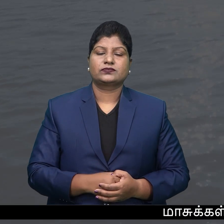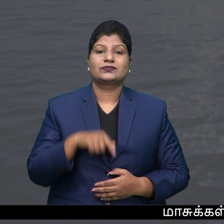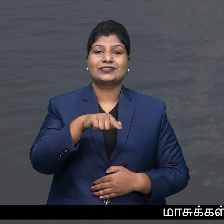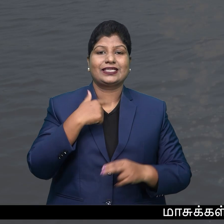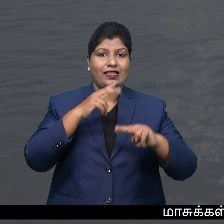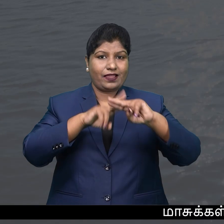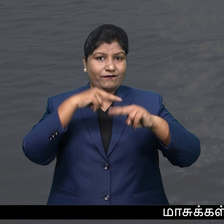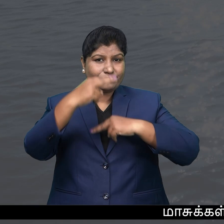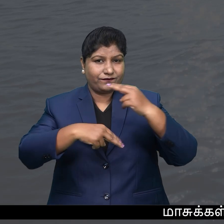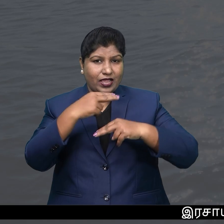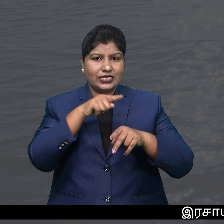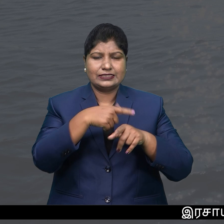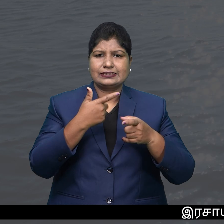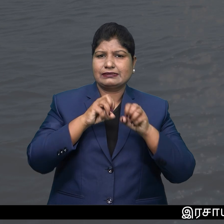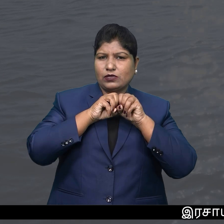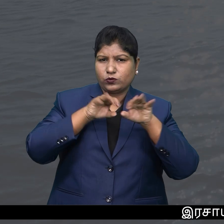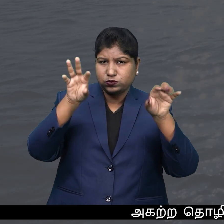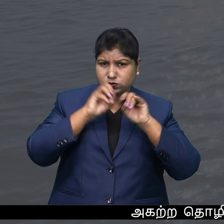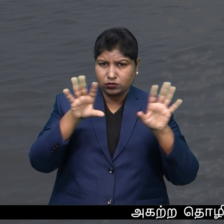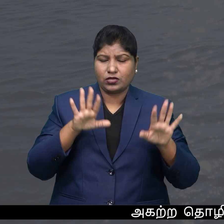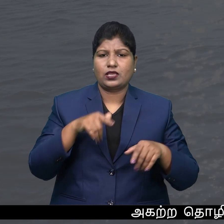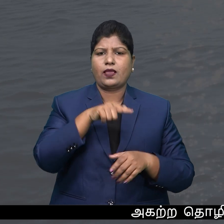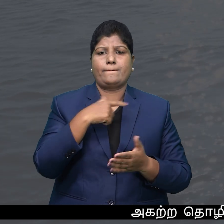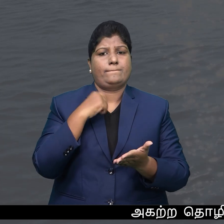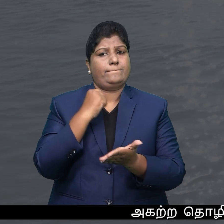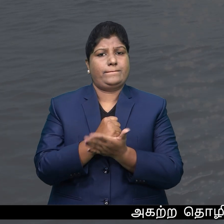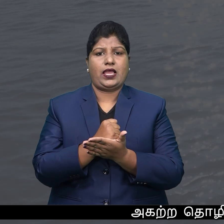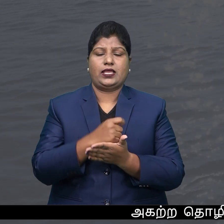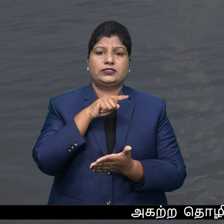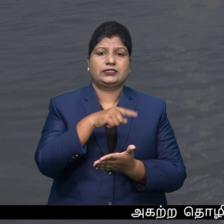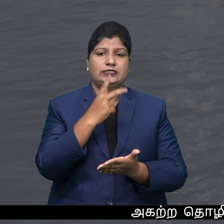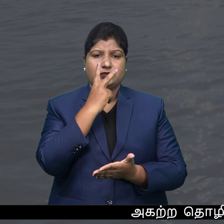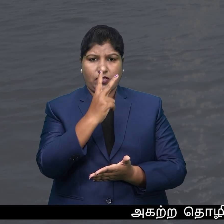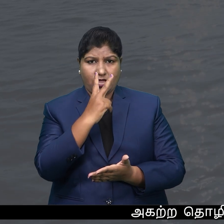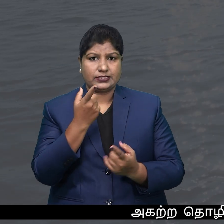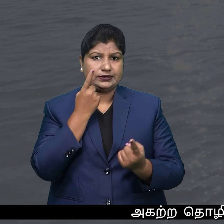மாசுக்கள் மற்றும் நச்சு ரசாயனங்களை அகற்ற தொழிற்சாலை கழிவுகள்